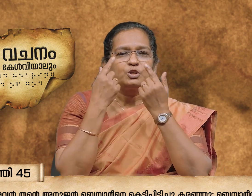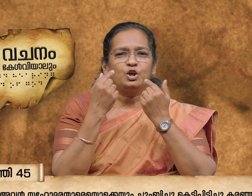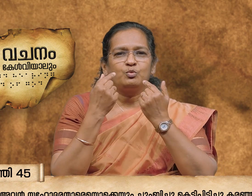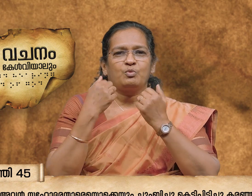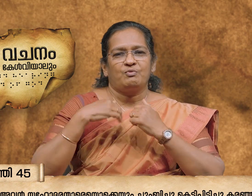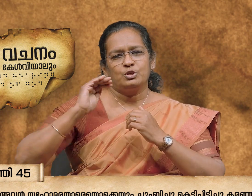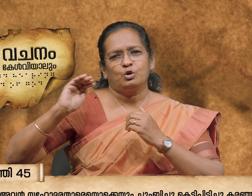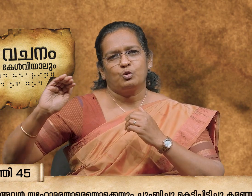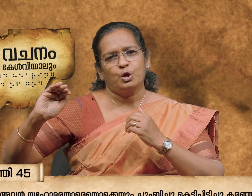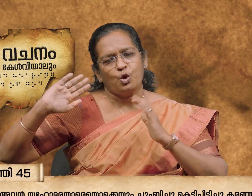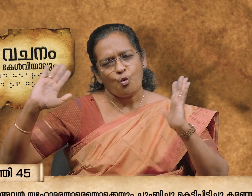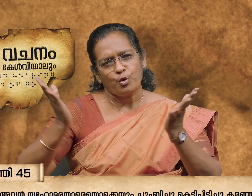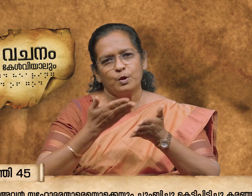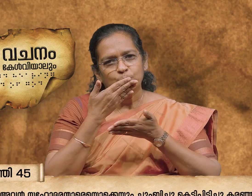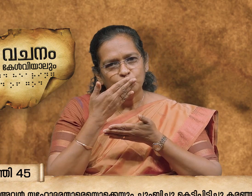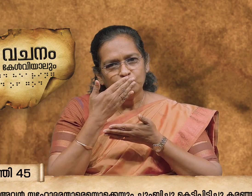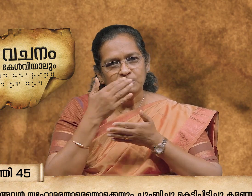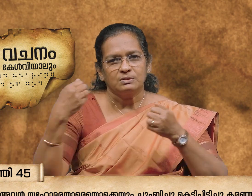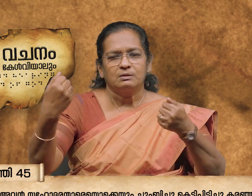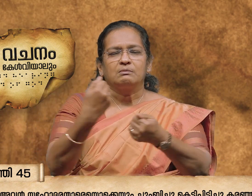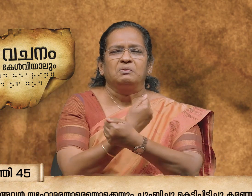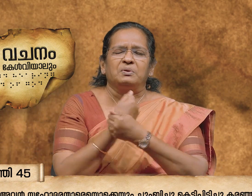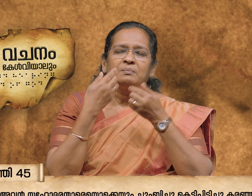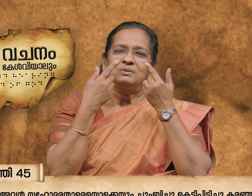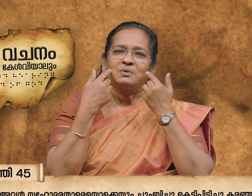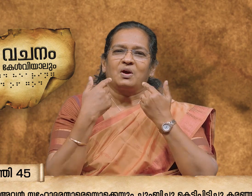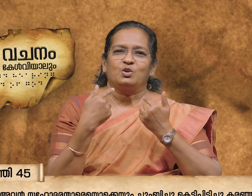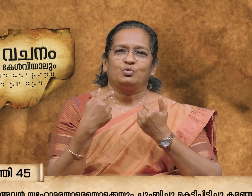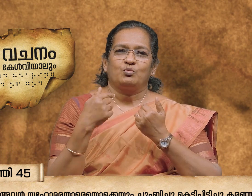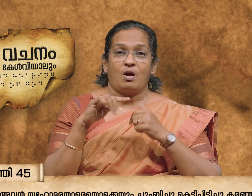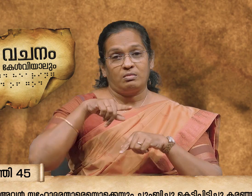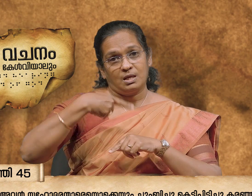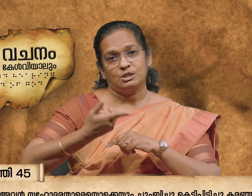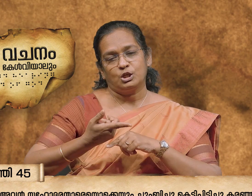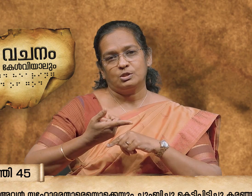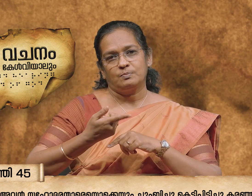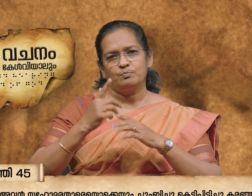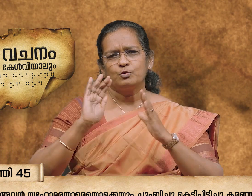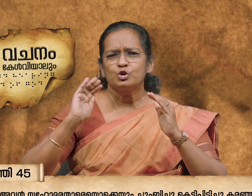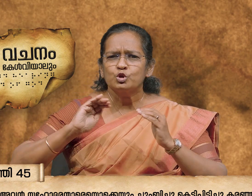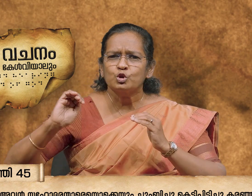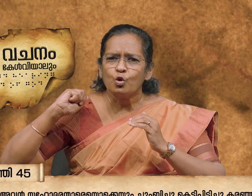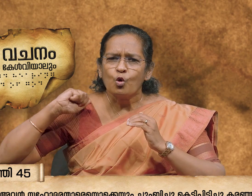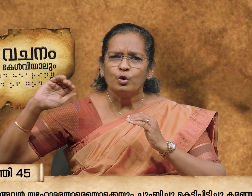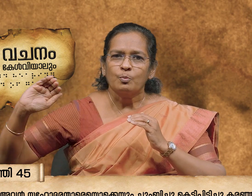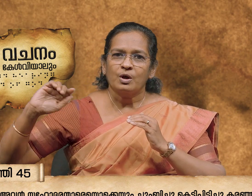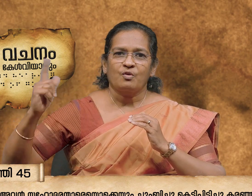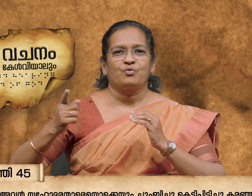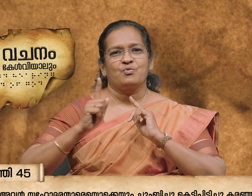അവൻ സഹോദരന്മാരെയൊക്കെയും ചുംബിച്ച് കെട്ടിപ്പിടിച്ചു കരഞ്ഞു. അതിൻ്റെ ശേഷം സഹോദരന്മാർ അവനുമായി